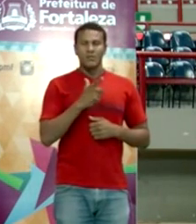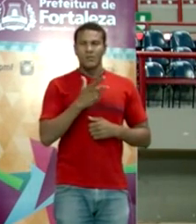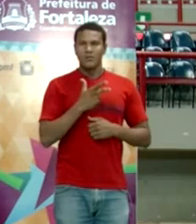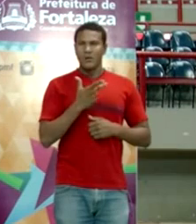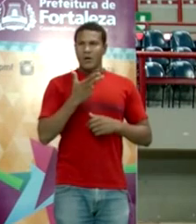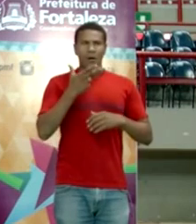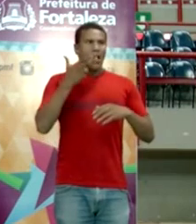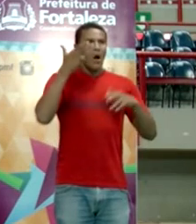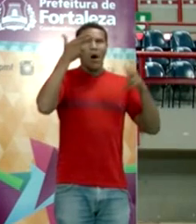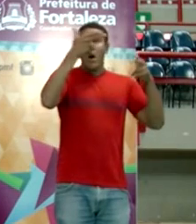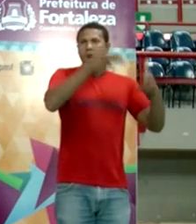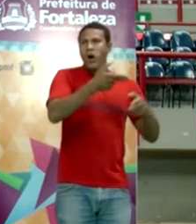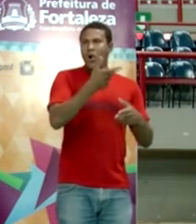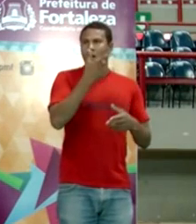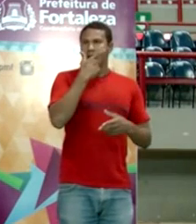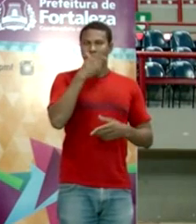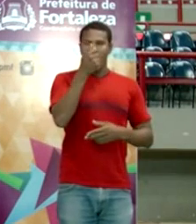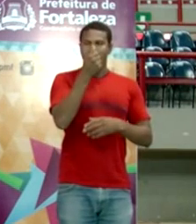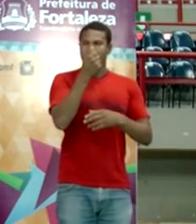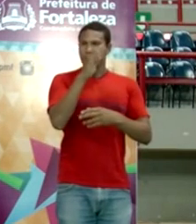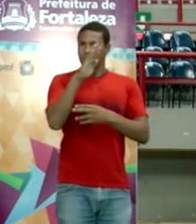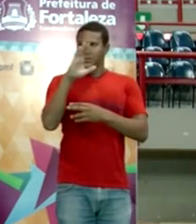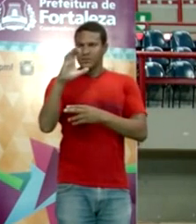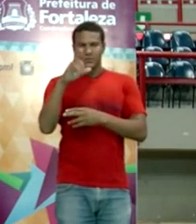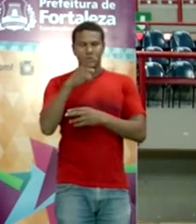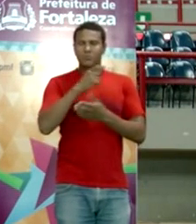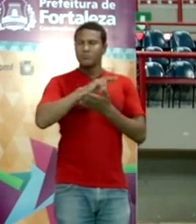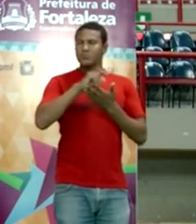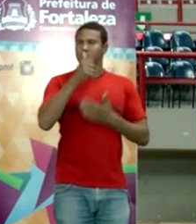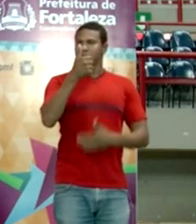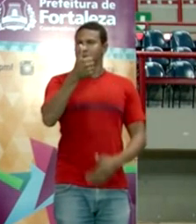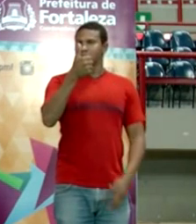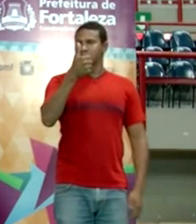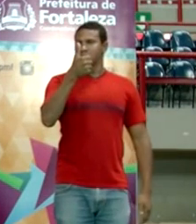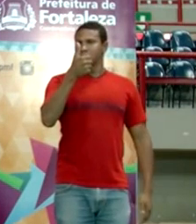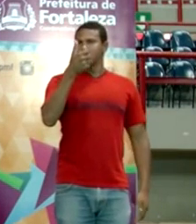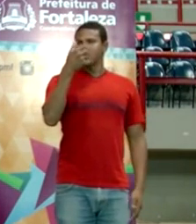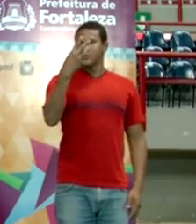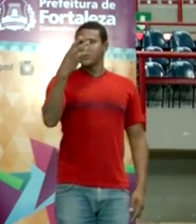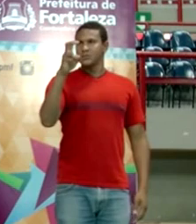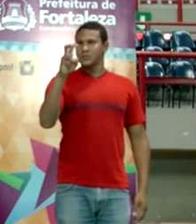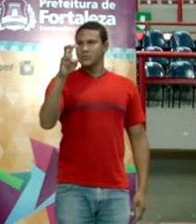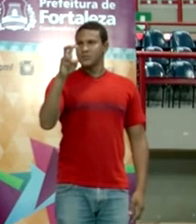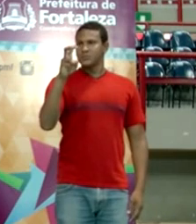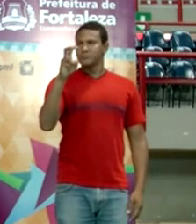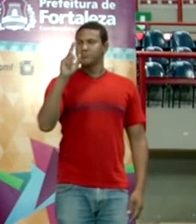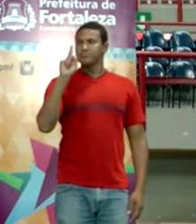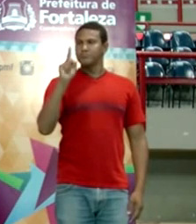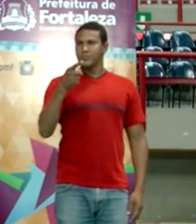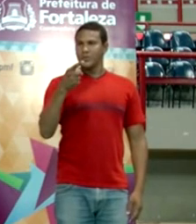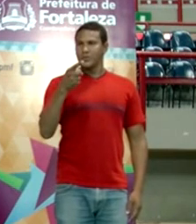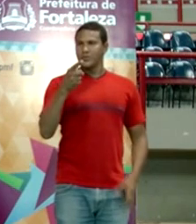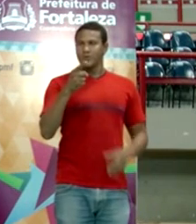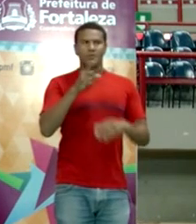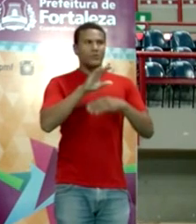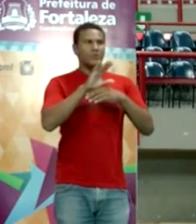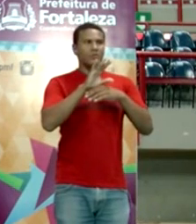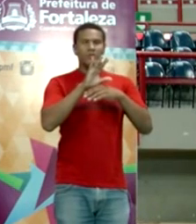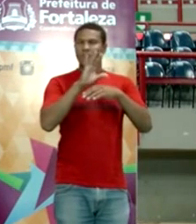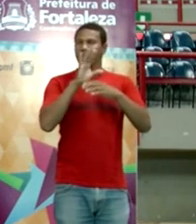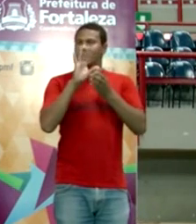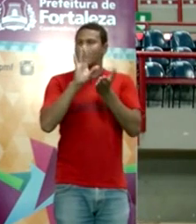135 mil figurinhas da Copa do Mundo. O povo rouba tudo. Vamos lá então.